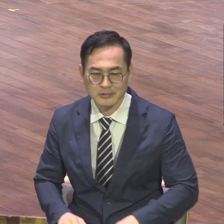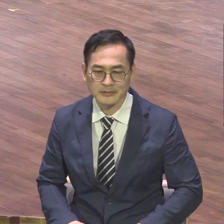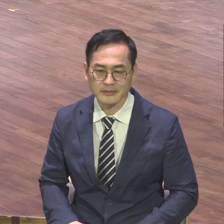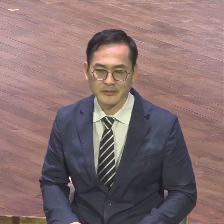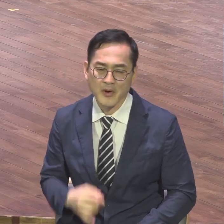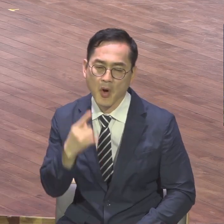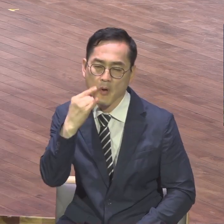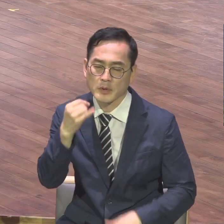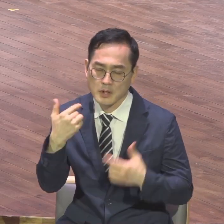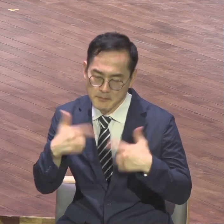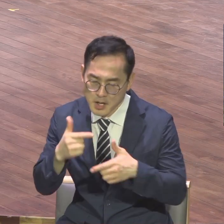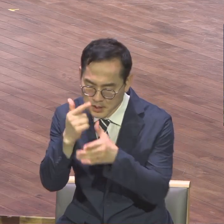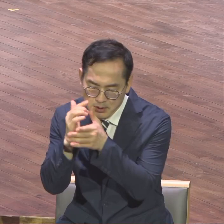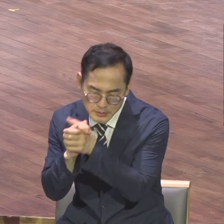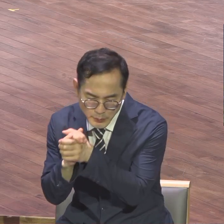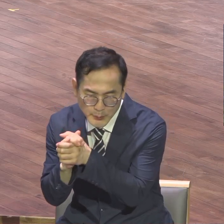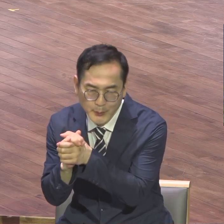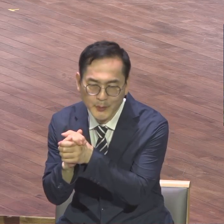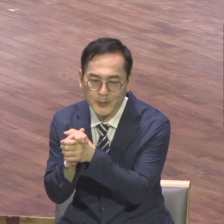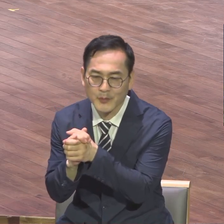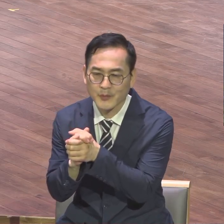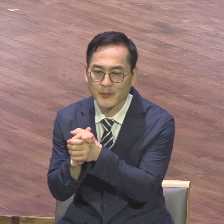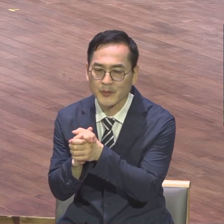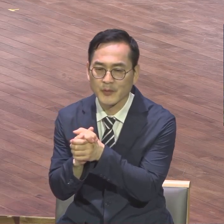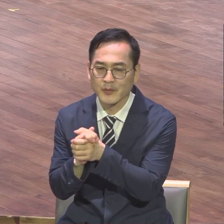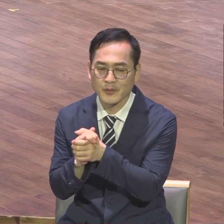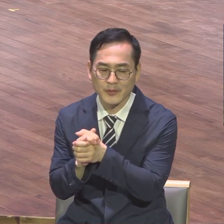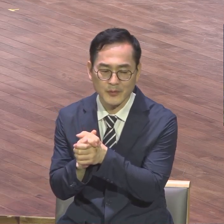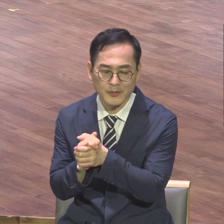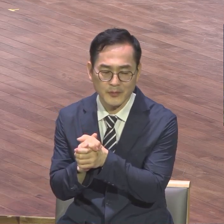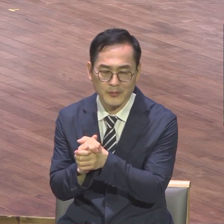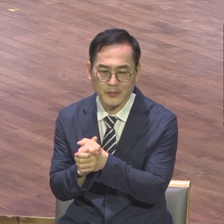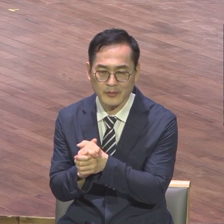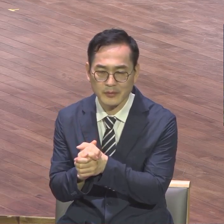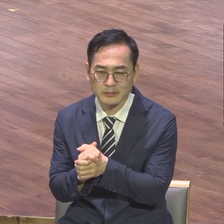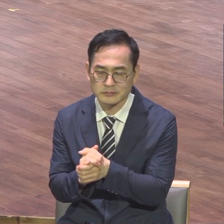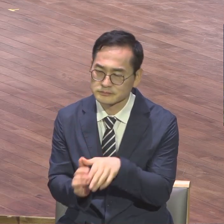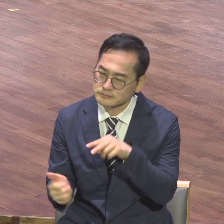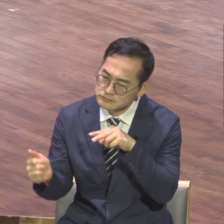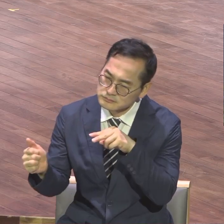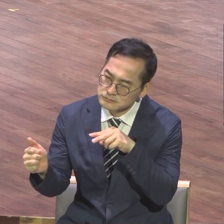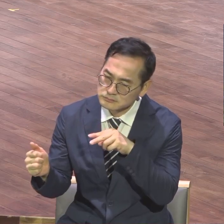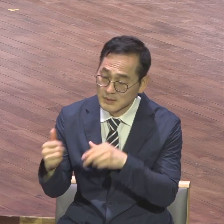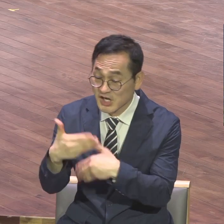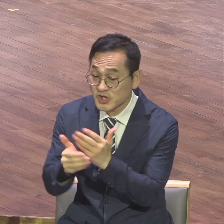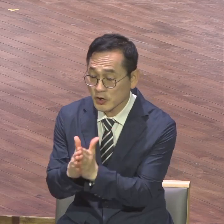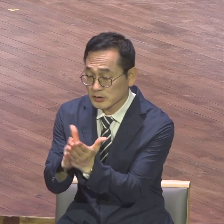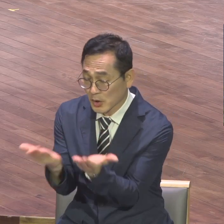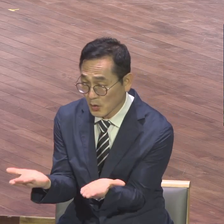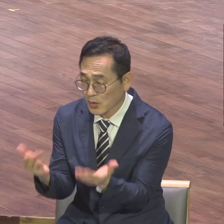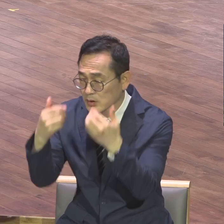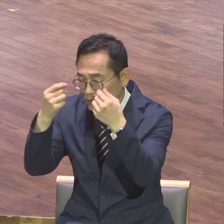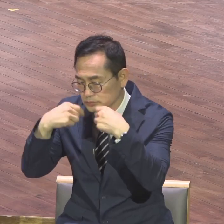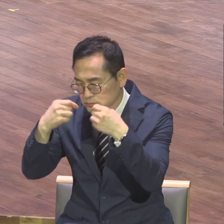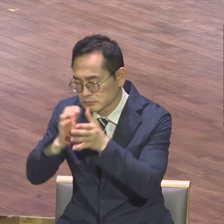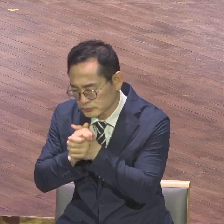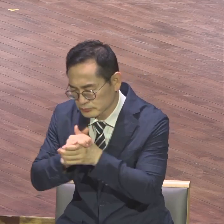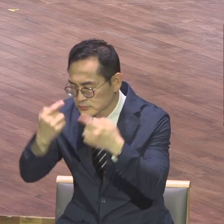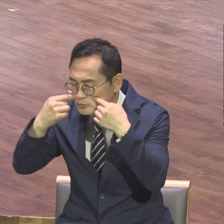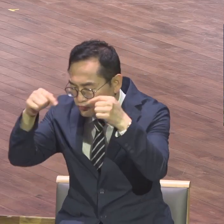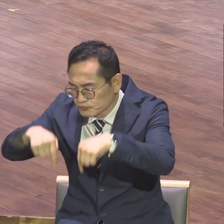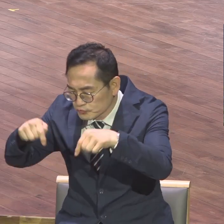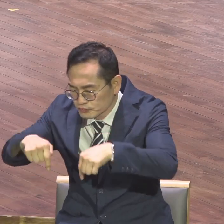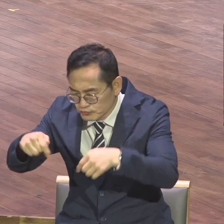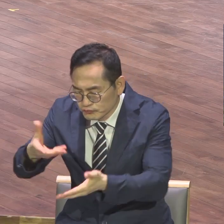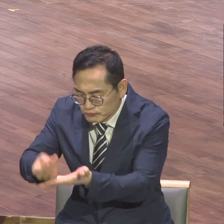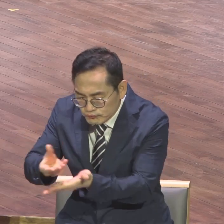보면요 은퇴하시고 집에 계시는데 보면 눈물이 뚝뚝 떨어져. 성경이 정말 누들누들해. 성경 읽다가